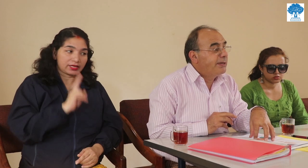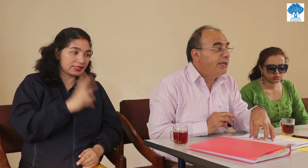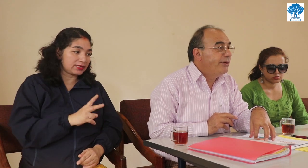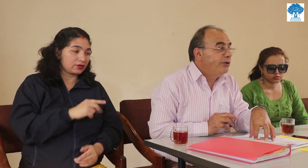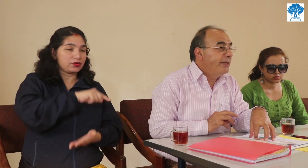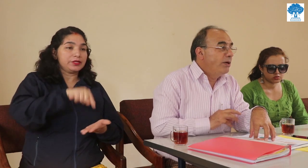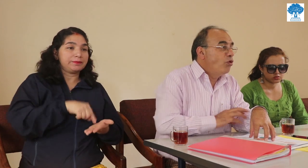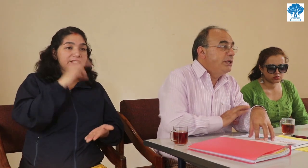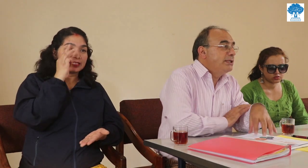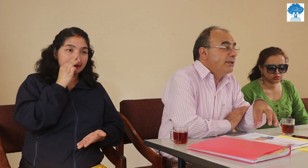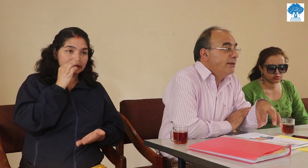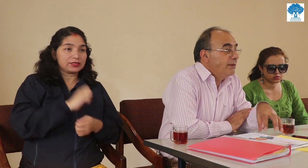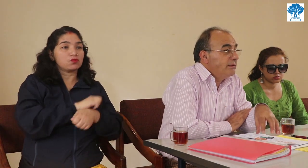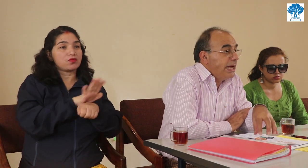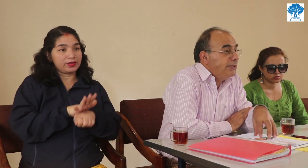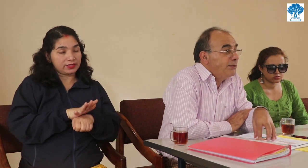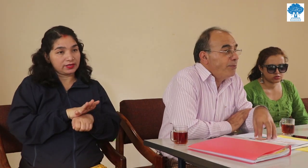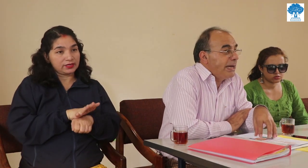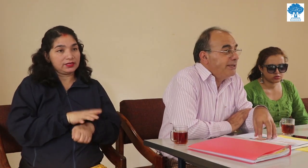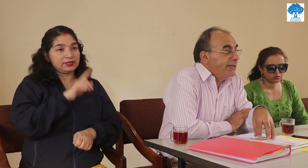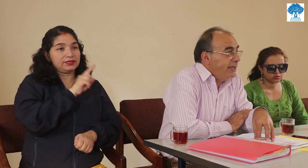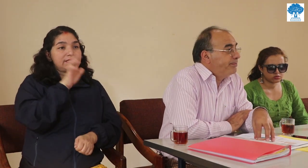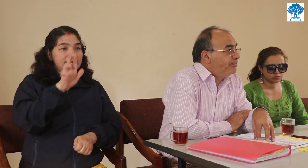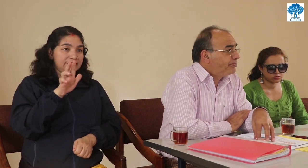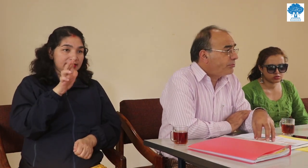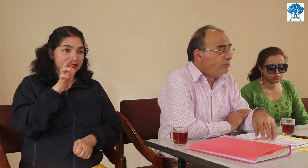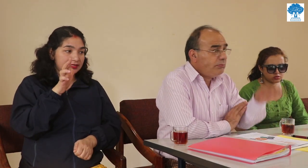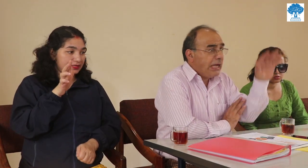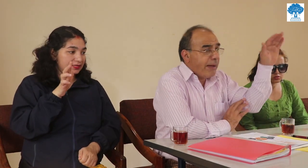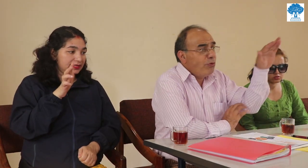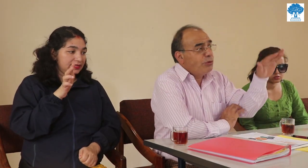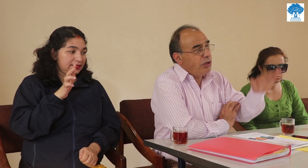एडिसन बिचमा के भइदियो भने COVID-19 पेन्डेमिकले